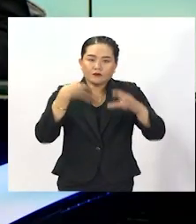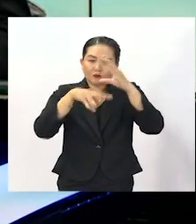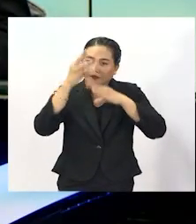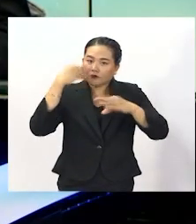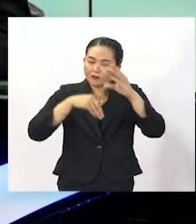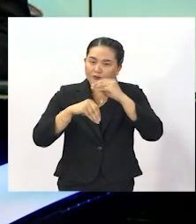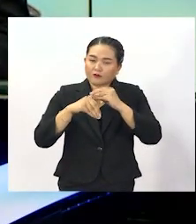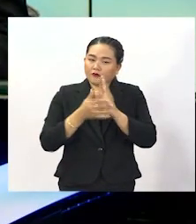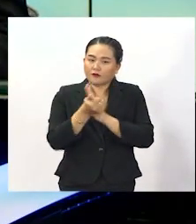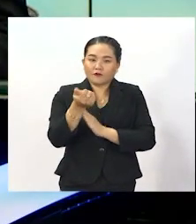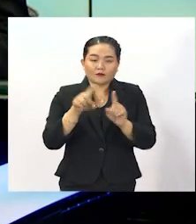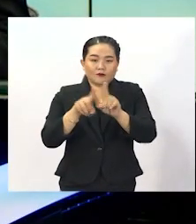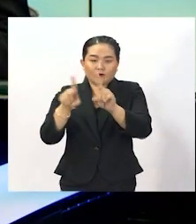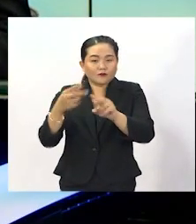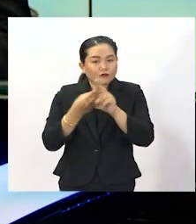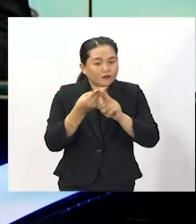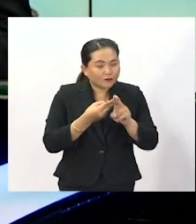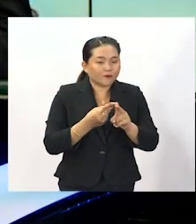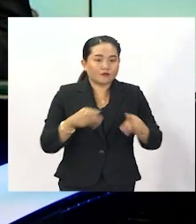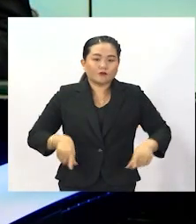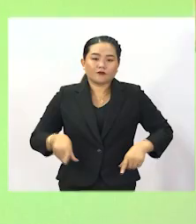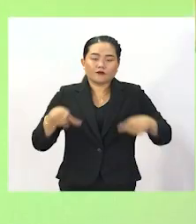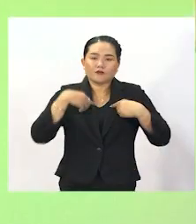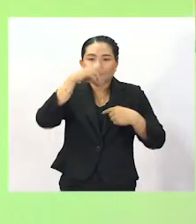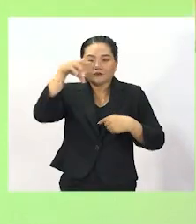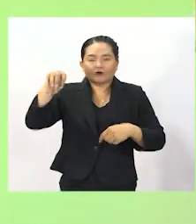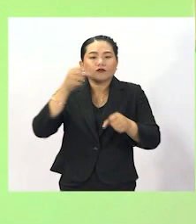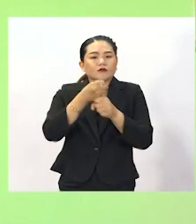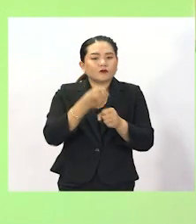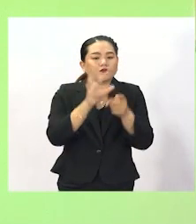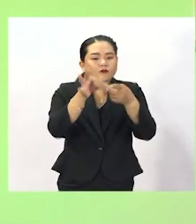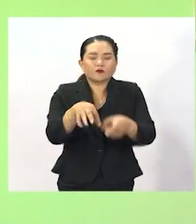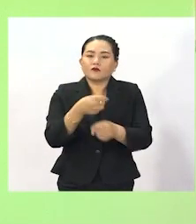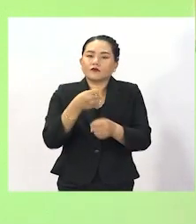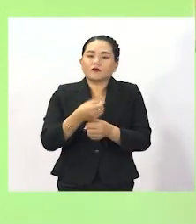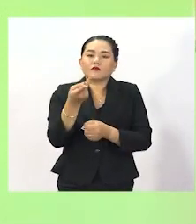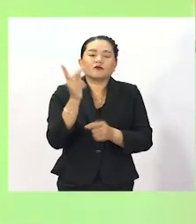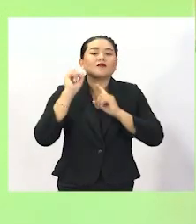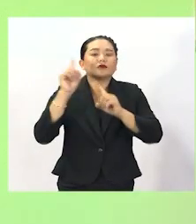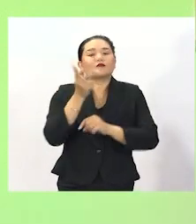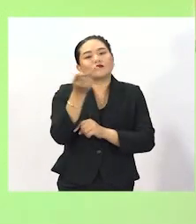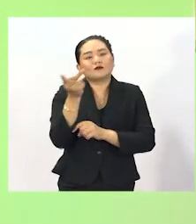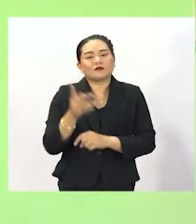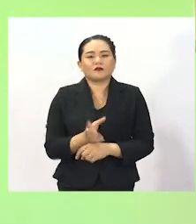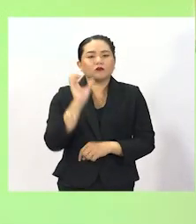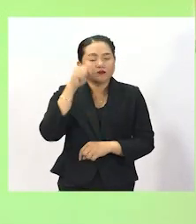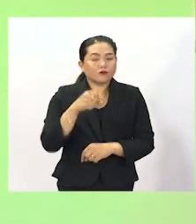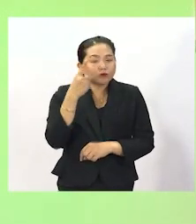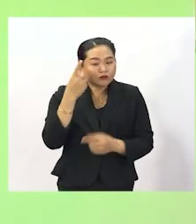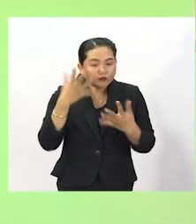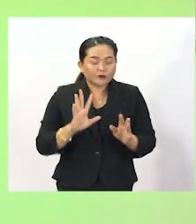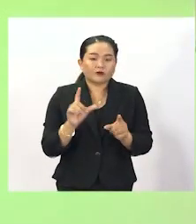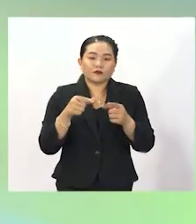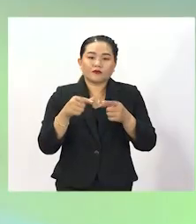នជំនាញផ្សេងទៀតមិនចឹង បំពេញជីវិតប្រចាំថ្ងៃអាចទៅធ្វើការងារដូចយើងធម្មតាបាន ចឹងឃើញគាត់ចេះហើយគាត់អាច